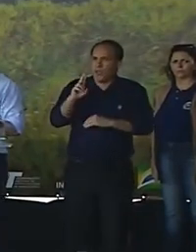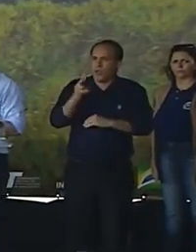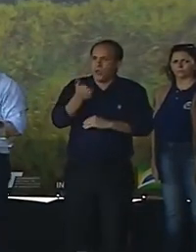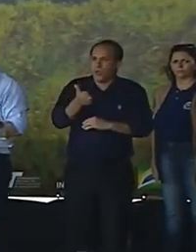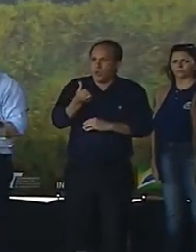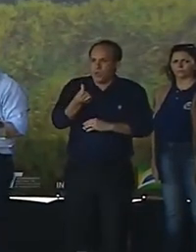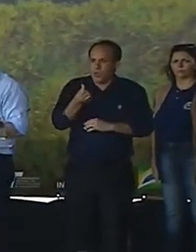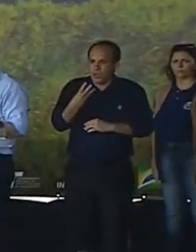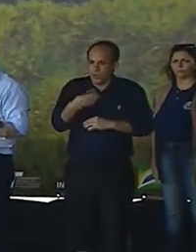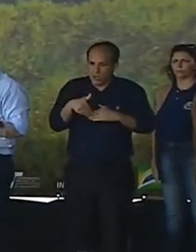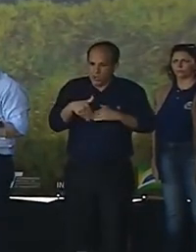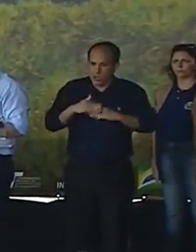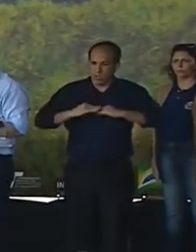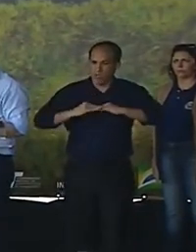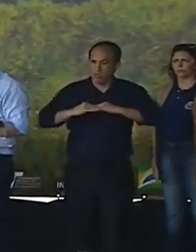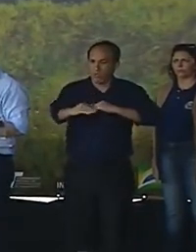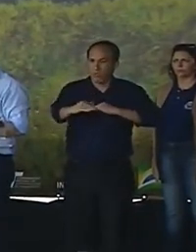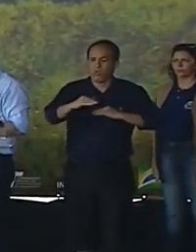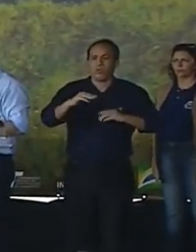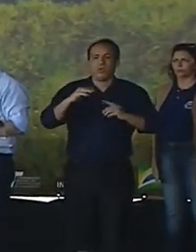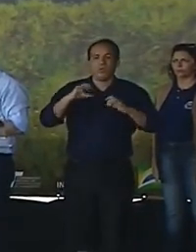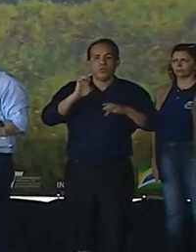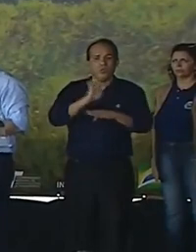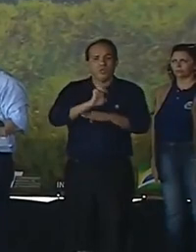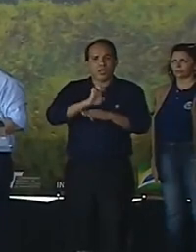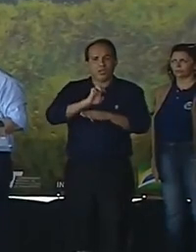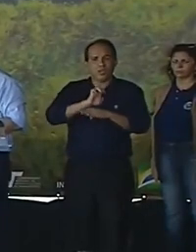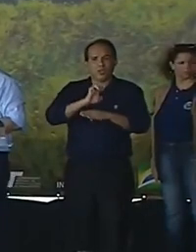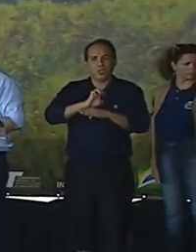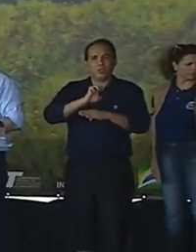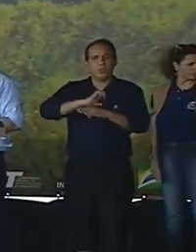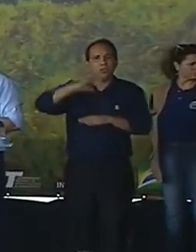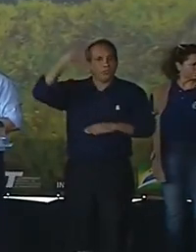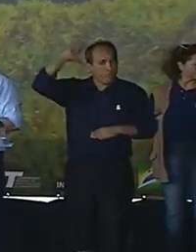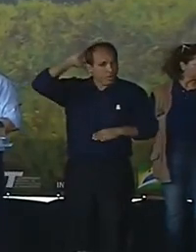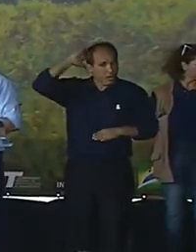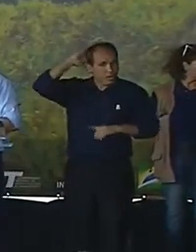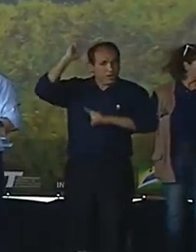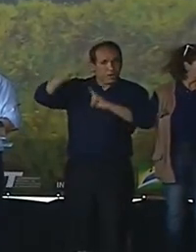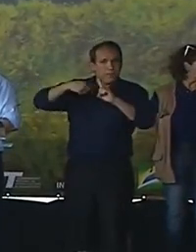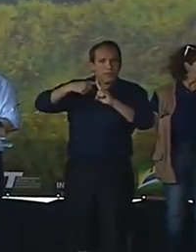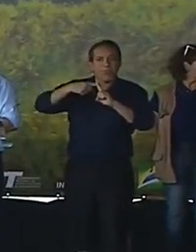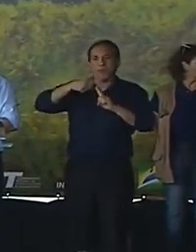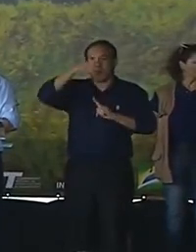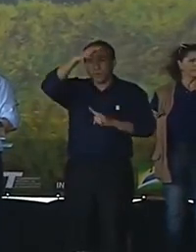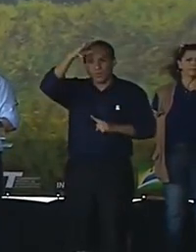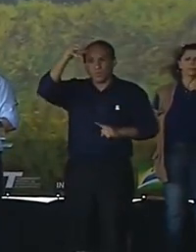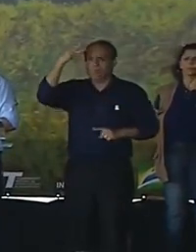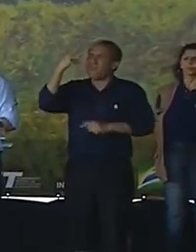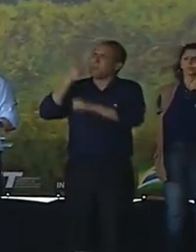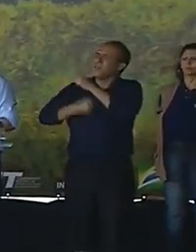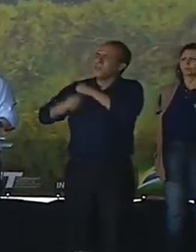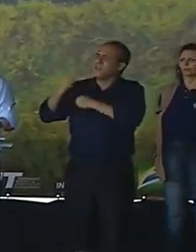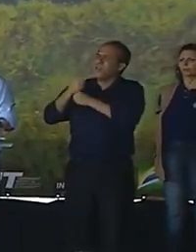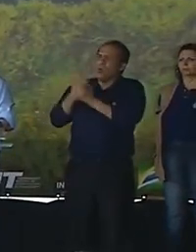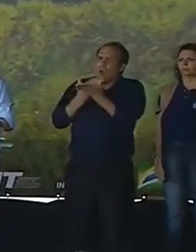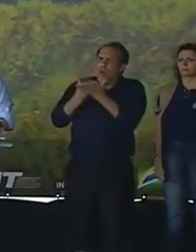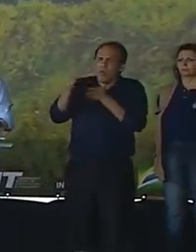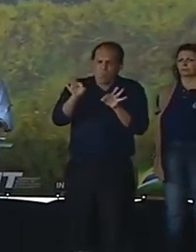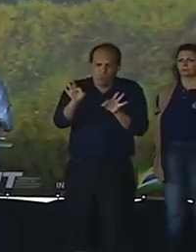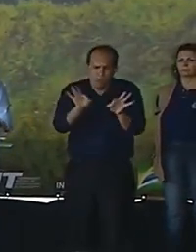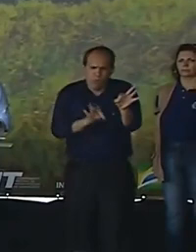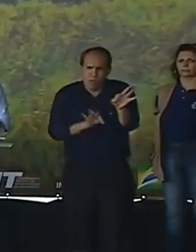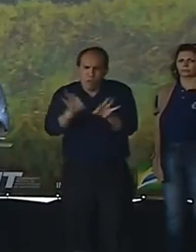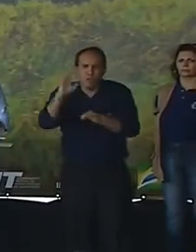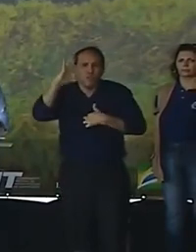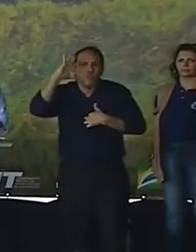o Estado do Pará e o Estado do Mato Grosso. Há mais de 40 anos atrás, esse sonho foi lançado. Estamos